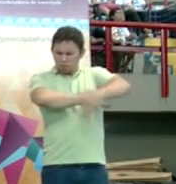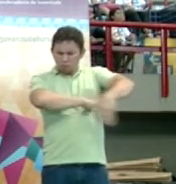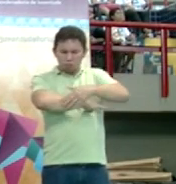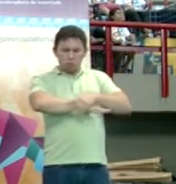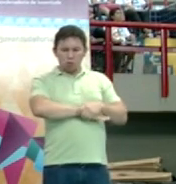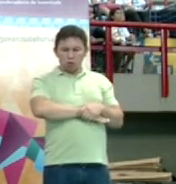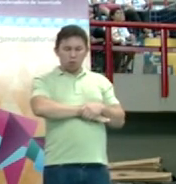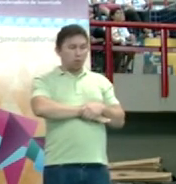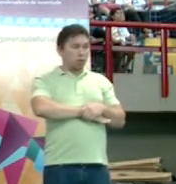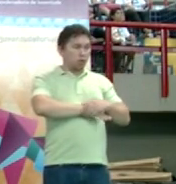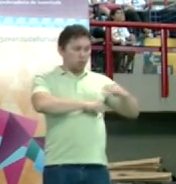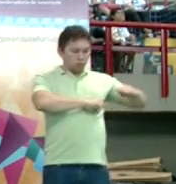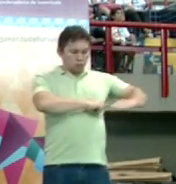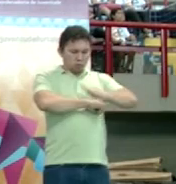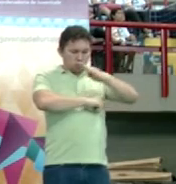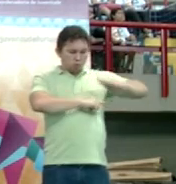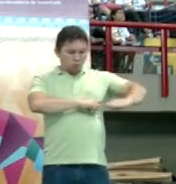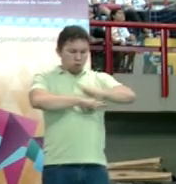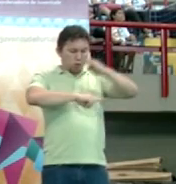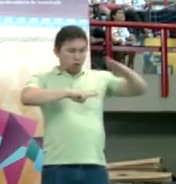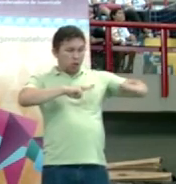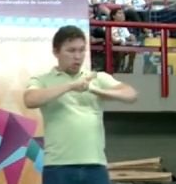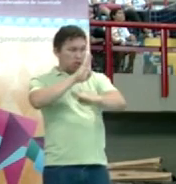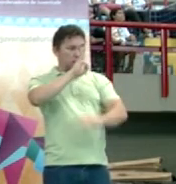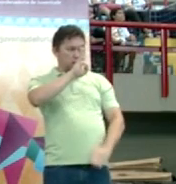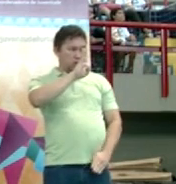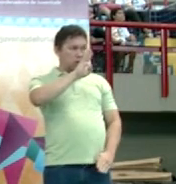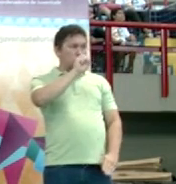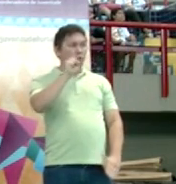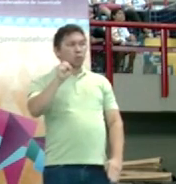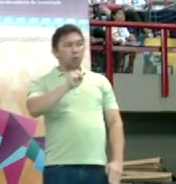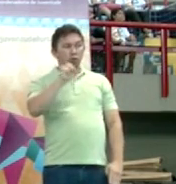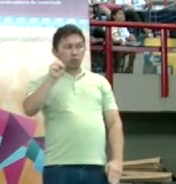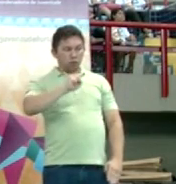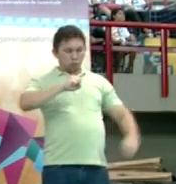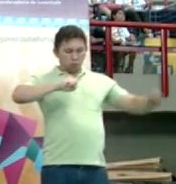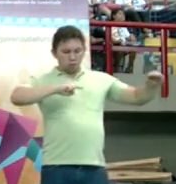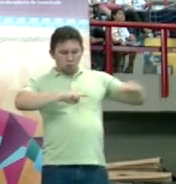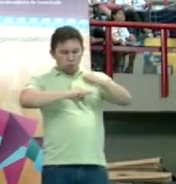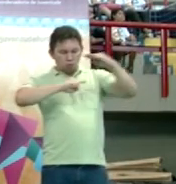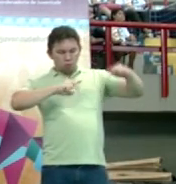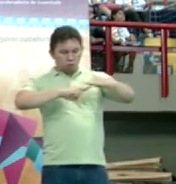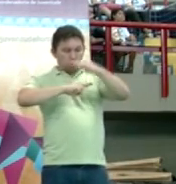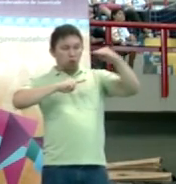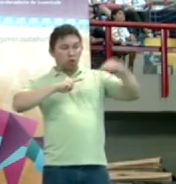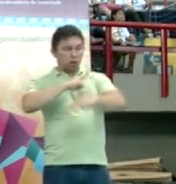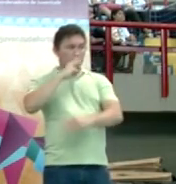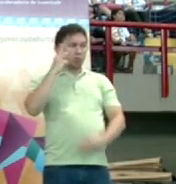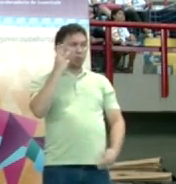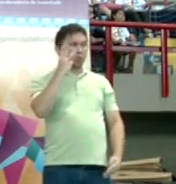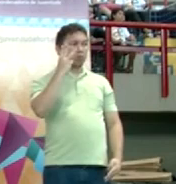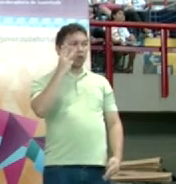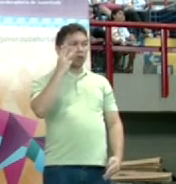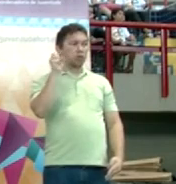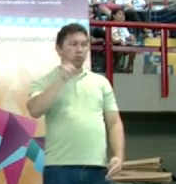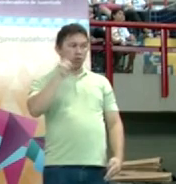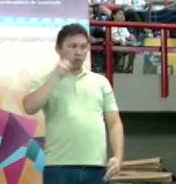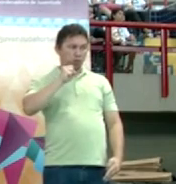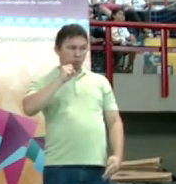passam 3 carros por segundo. Vocês entenderam? Passam 3 carros por segundo. Isso não é um